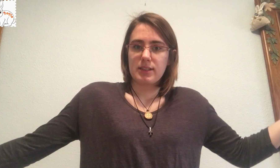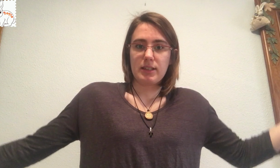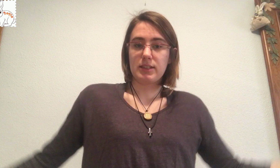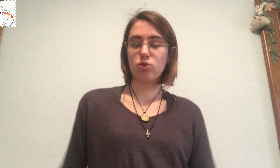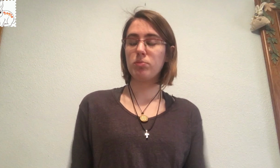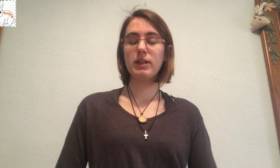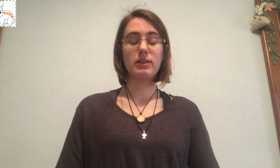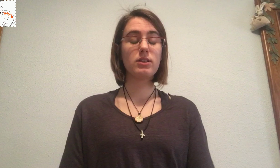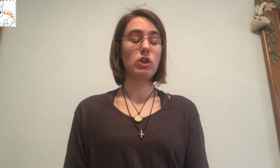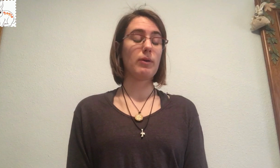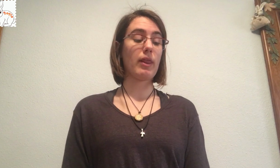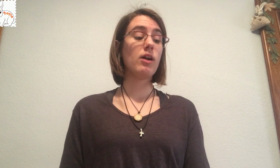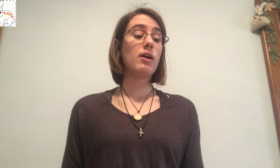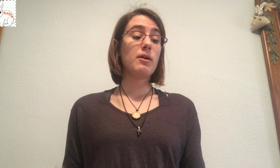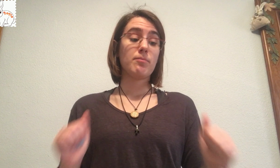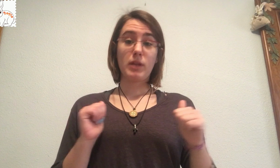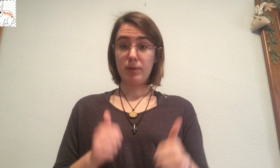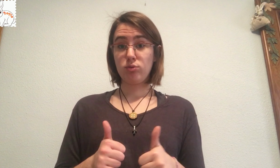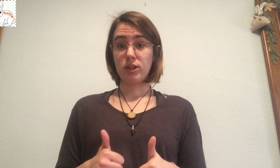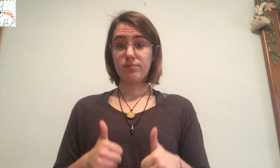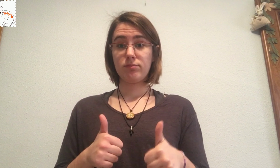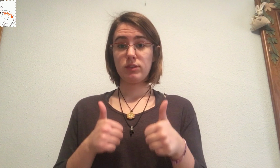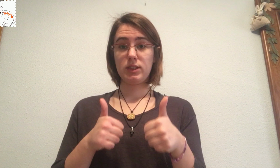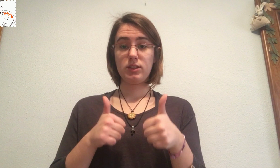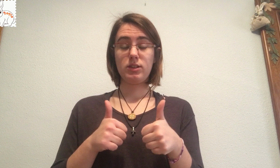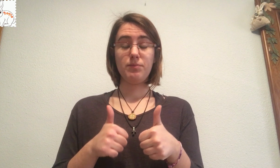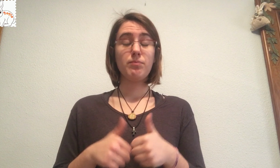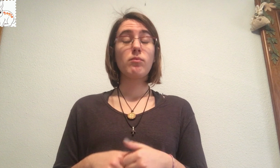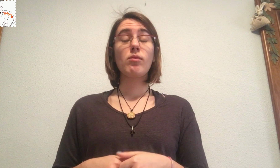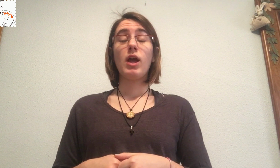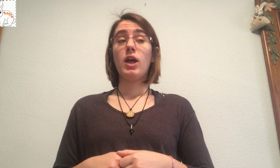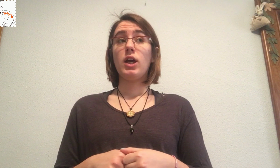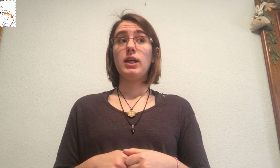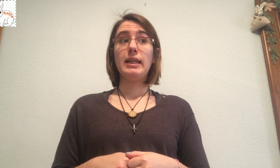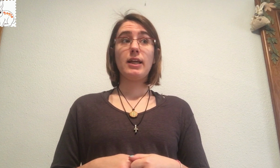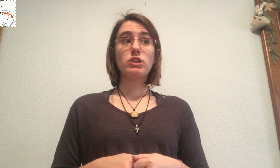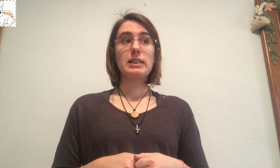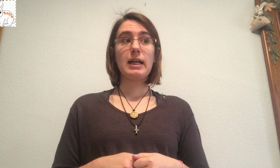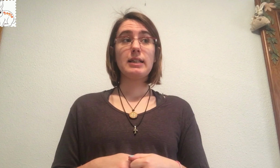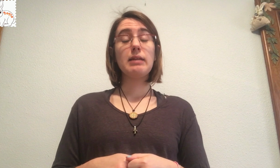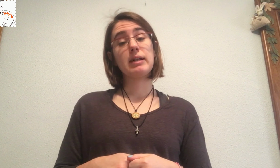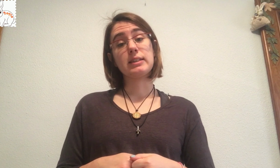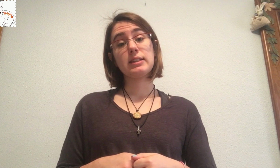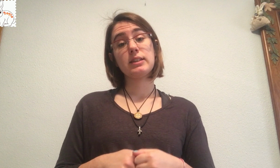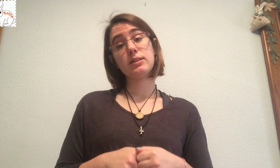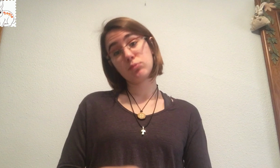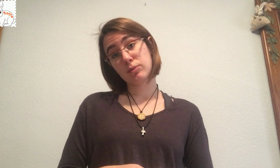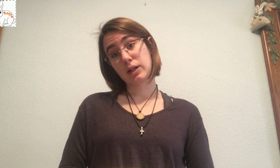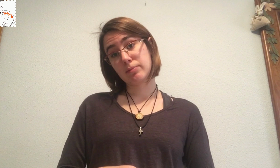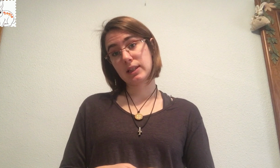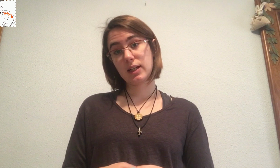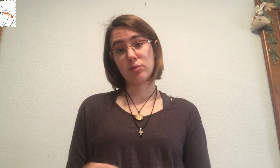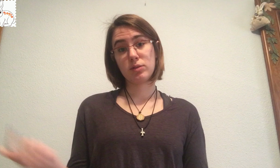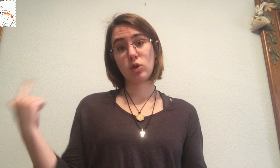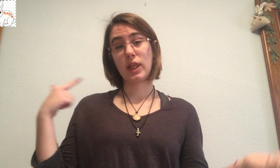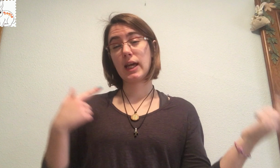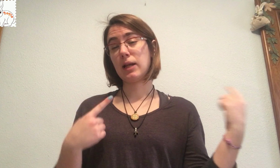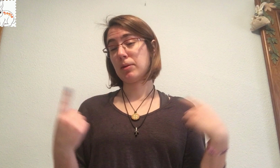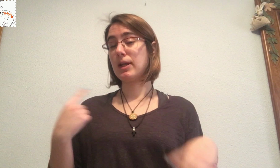súper intenso La verdad Me gusta Si si si Y de cosas negativas Vuelvo a repetir Lo mismo que dije En la primera